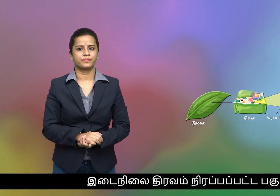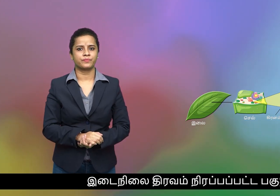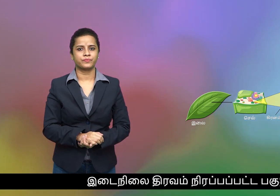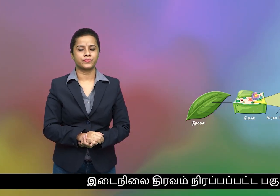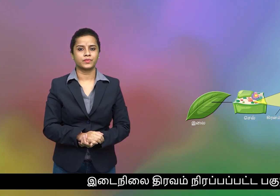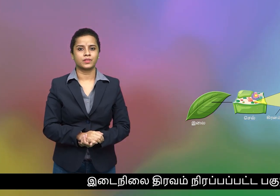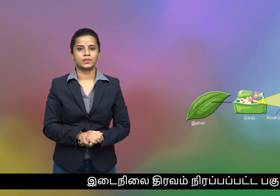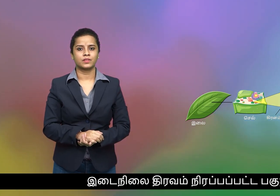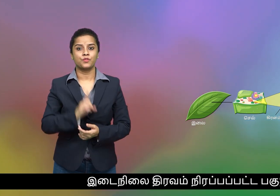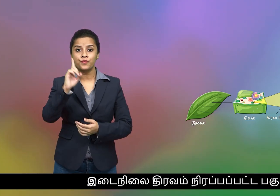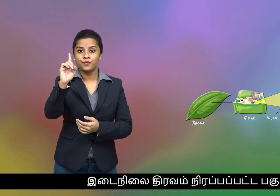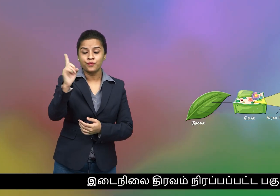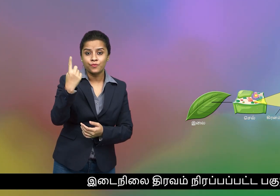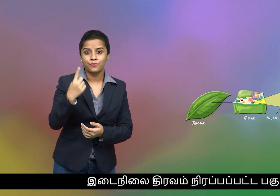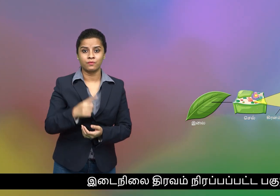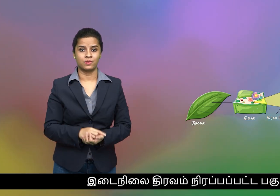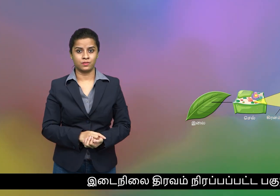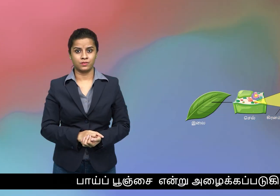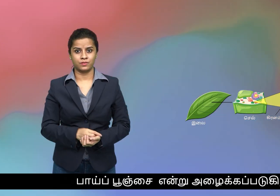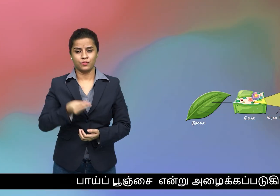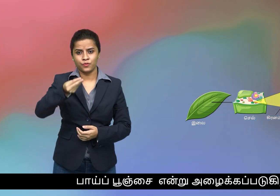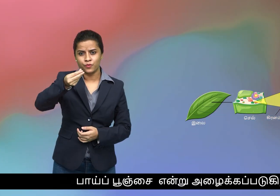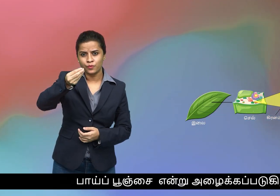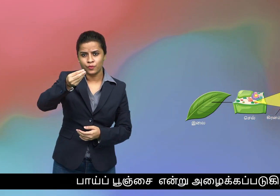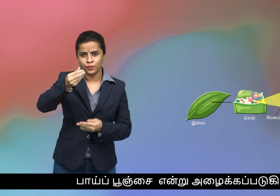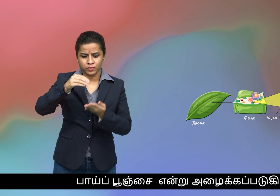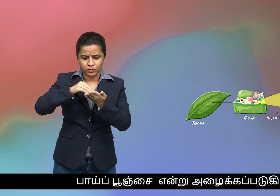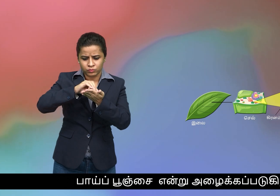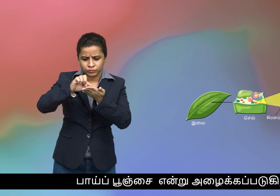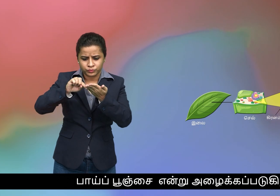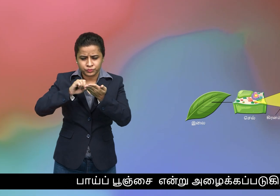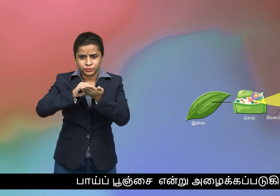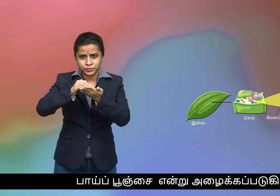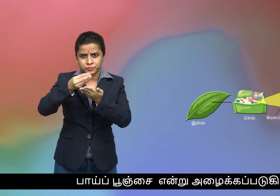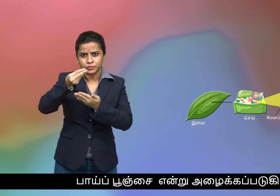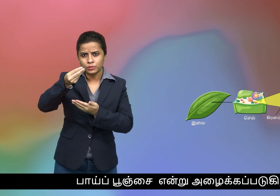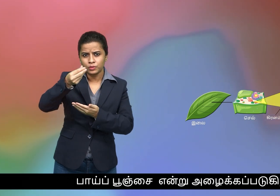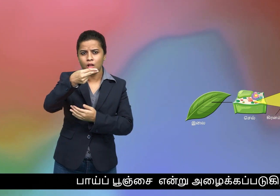இடைநிலை திரவம் நிரப்பப்பட்ட பகுதி பாய் பூஞ்சை என்று அழைக்கப்படுகிறது.